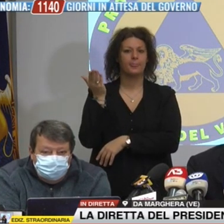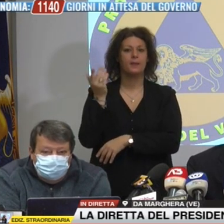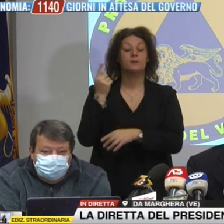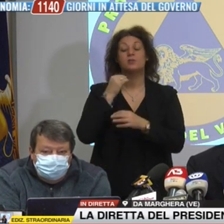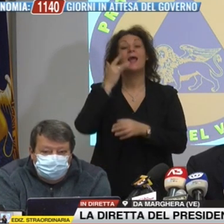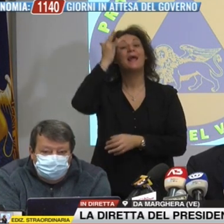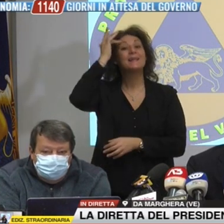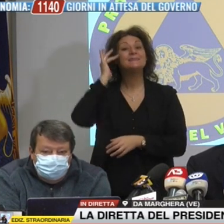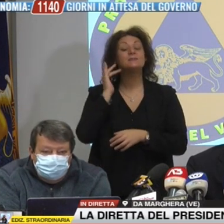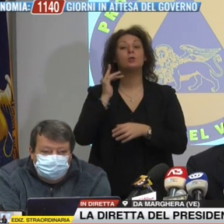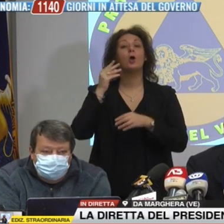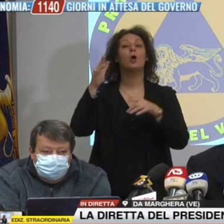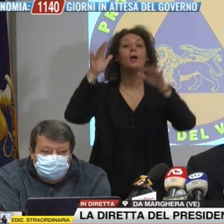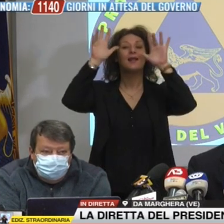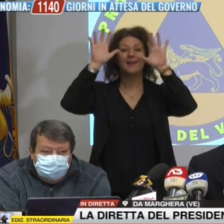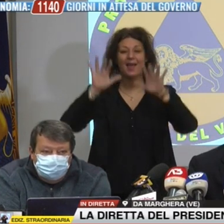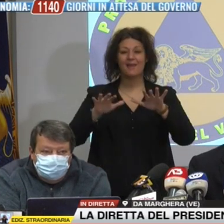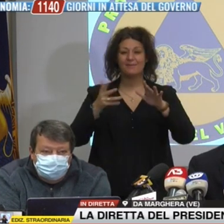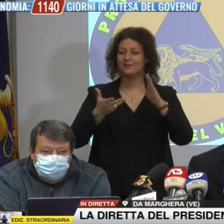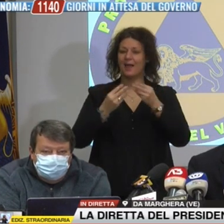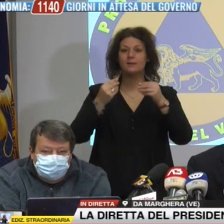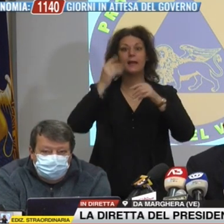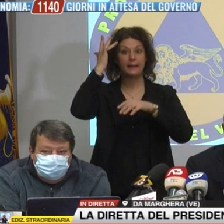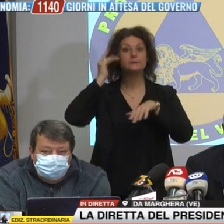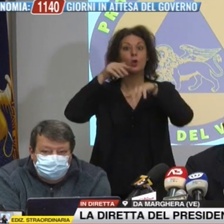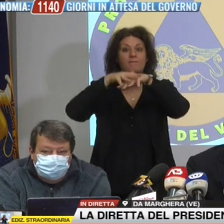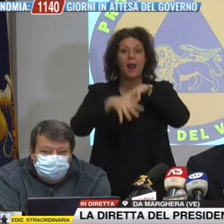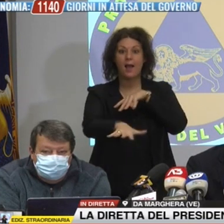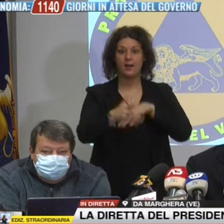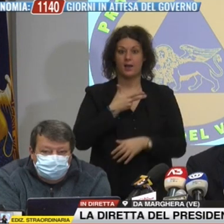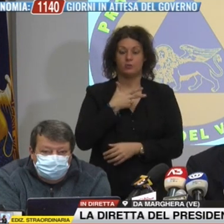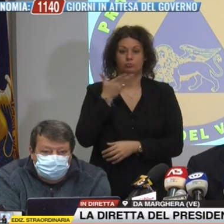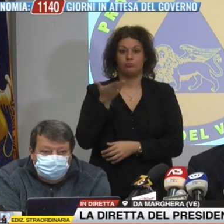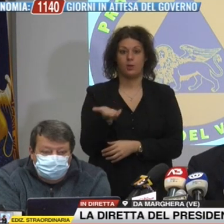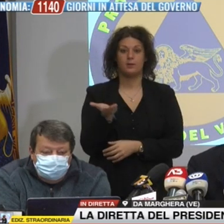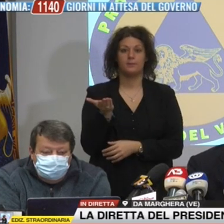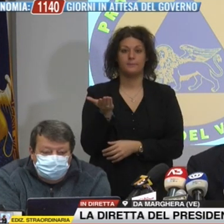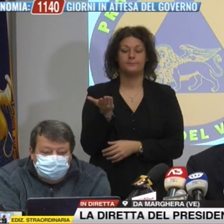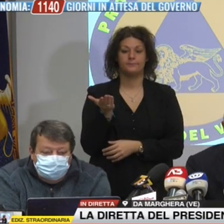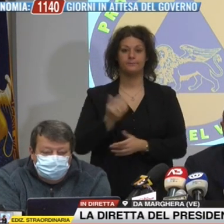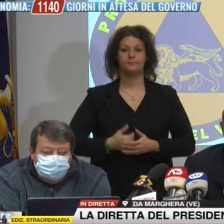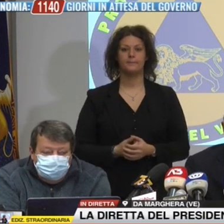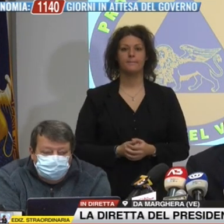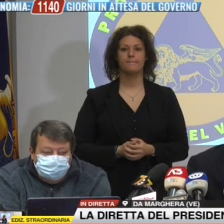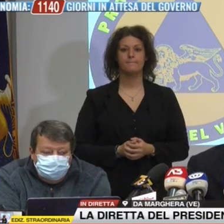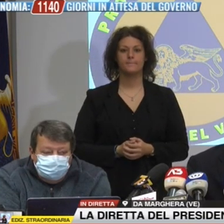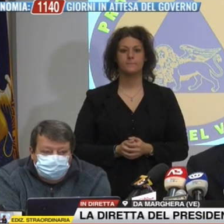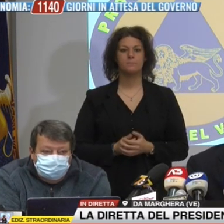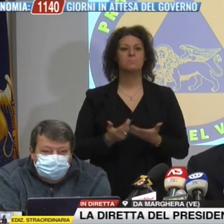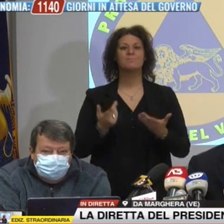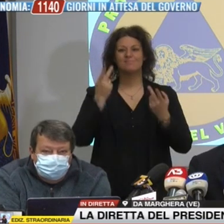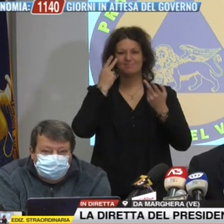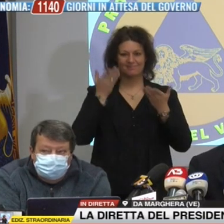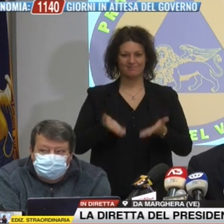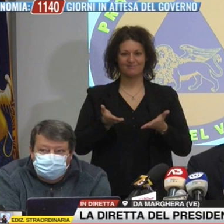rischio valanghe dappertutto, ha nevicato tanto, in maniera importante. Vedete che possiamo tranquillamente in questa stanza stare con